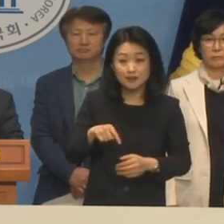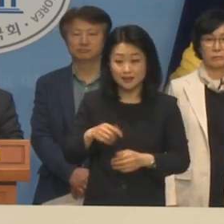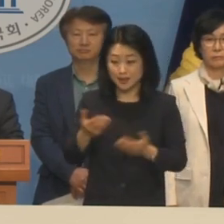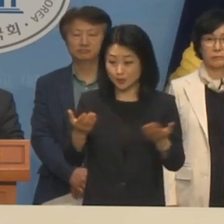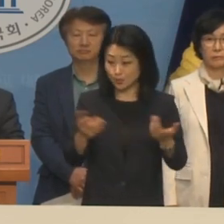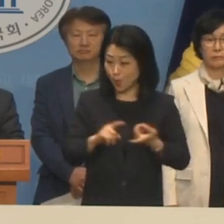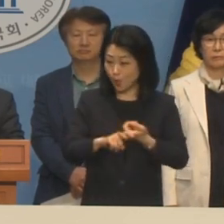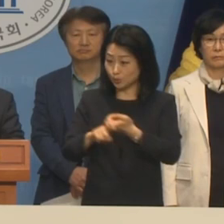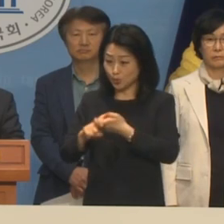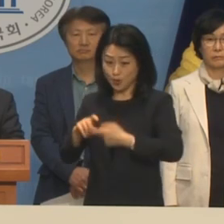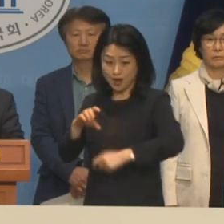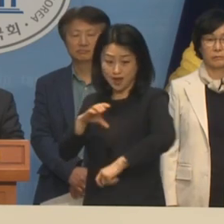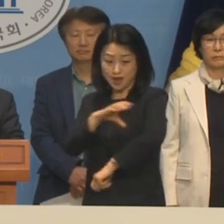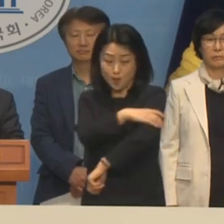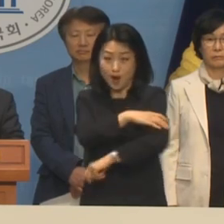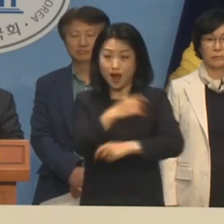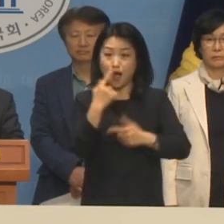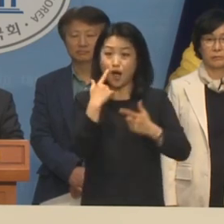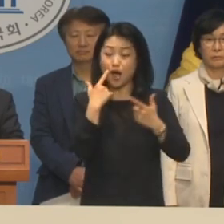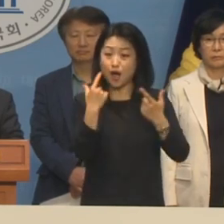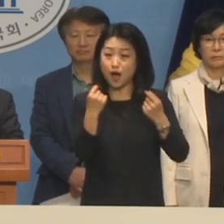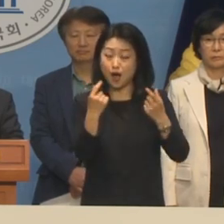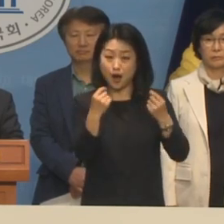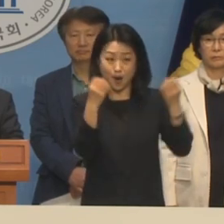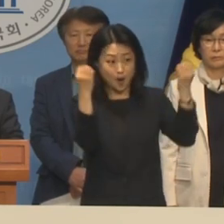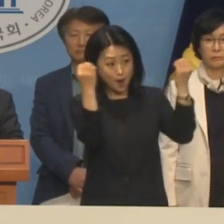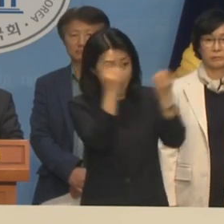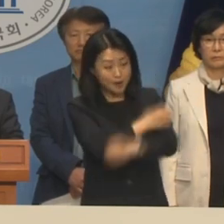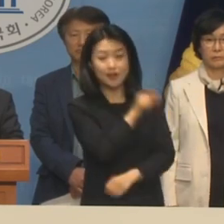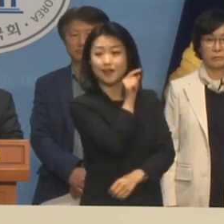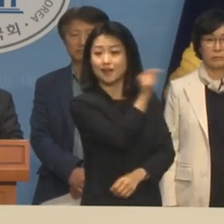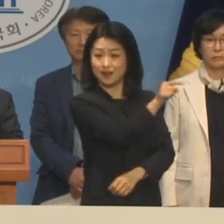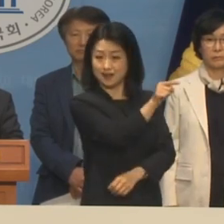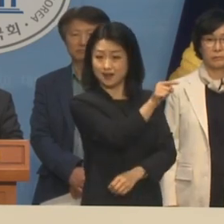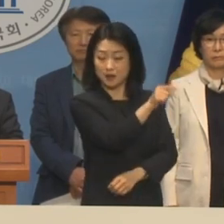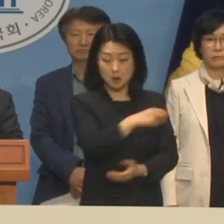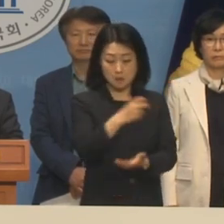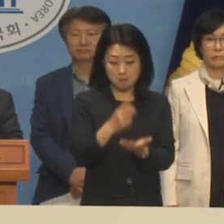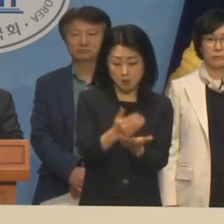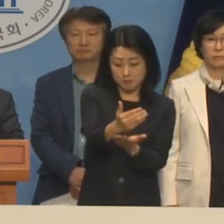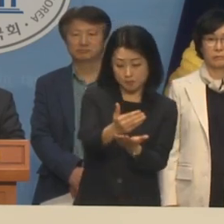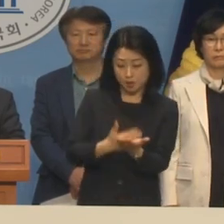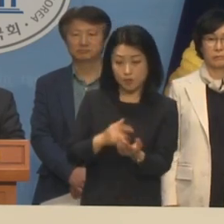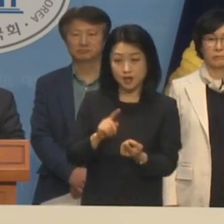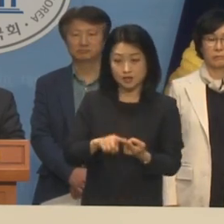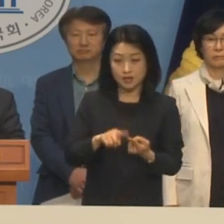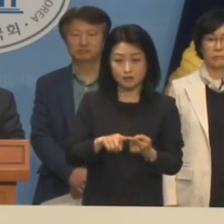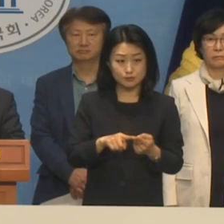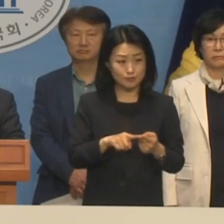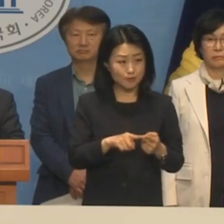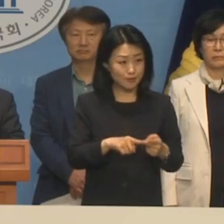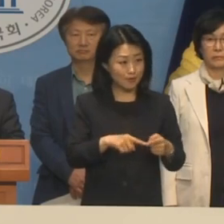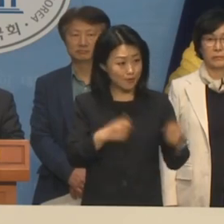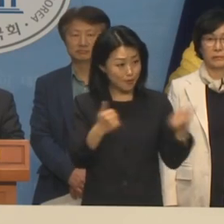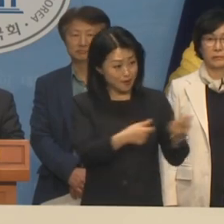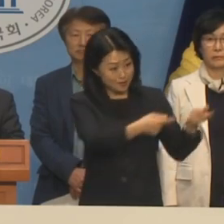강성노조의 막강한 권한인 것처럼 왜곡 호소하면서 법안 내용에 대해서 협의조차 하지